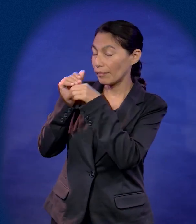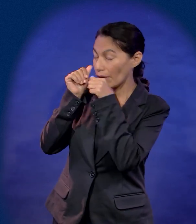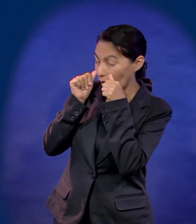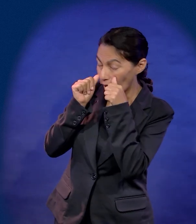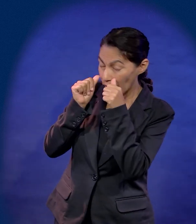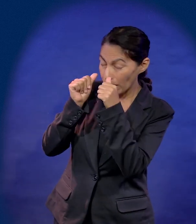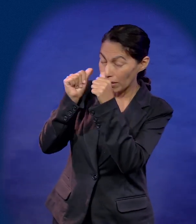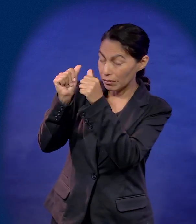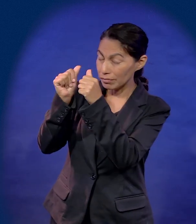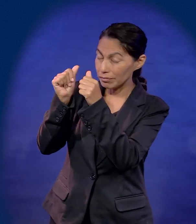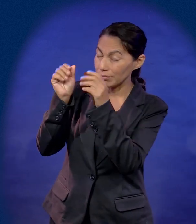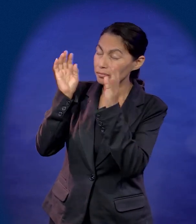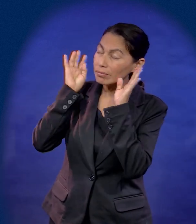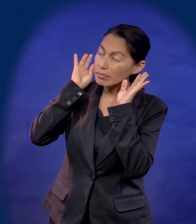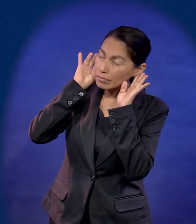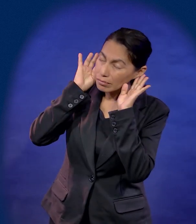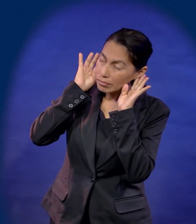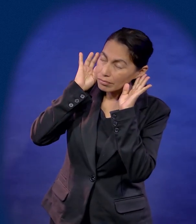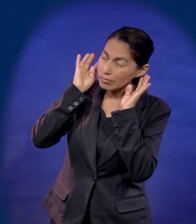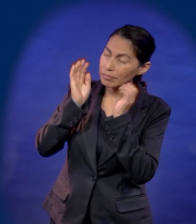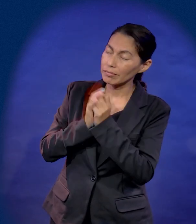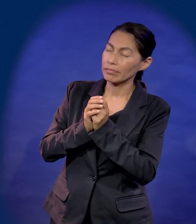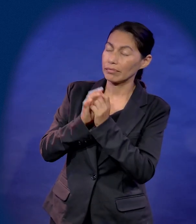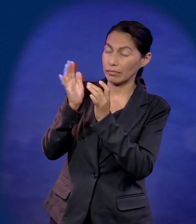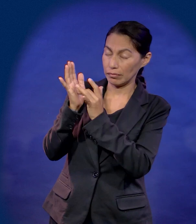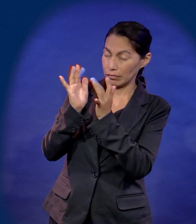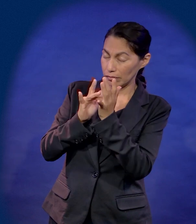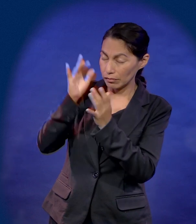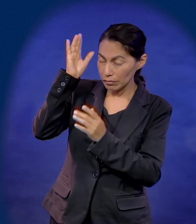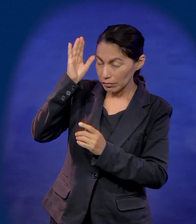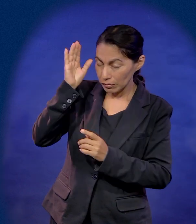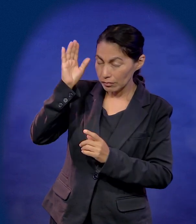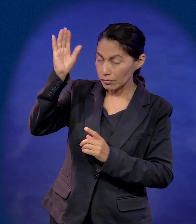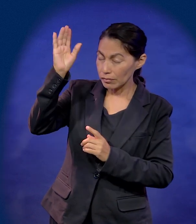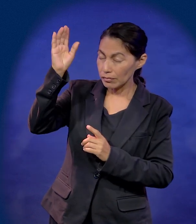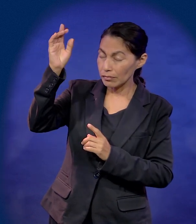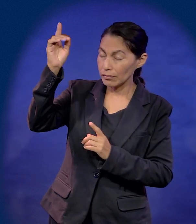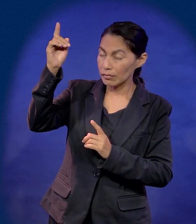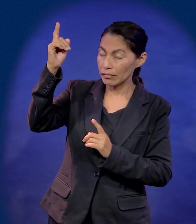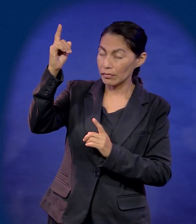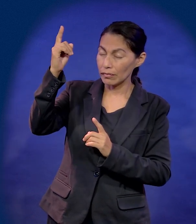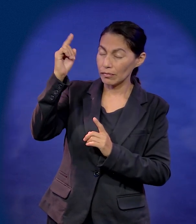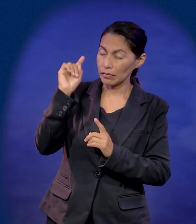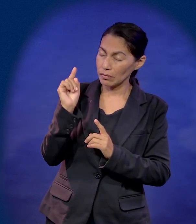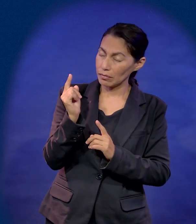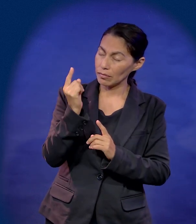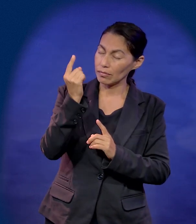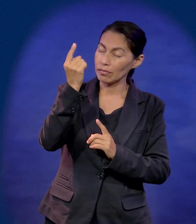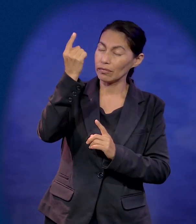según necesitemos. Por favor, que Jesucristo sea levantado, por favor,